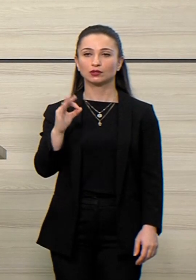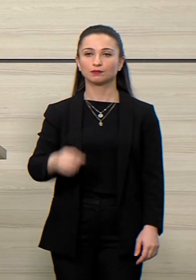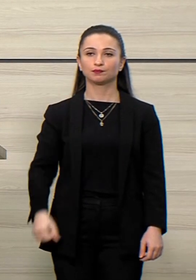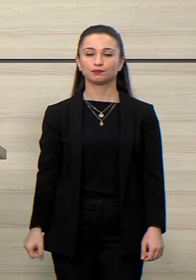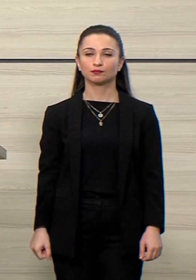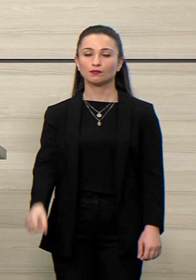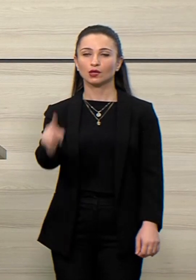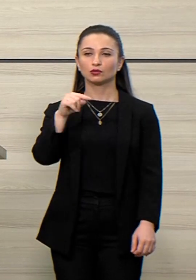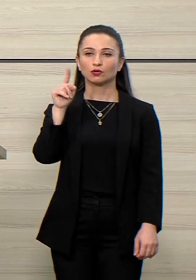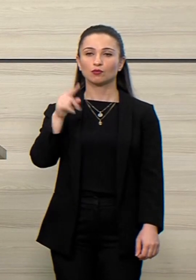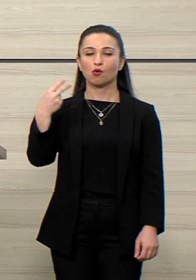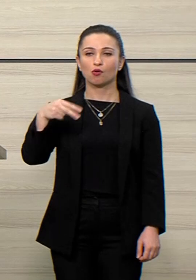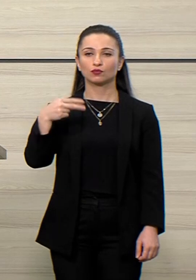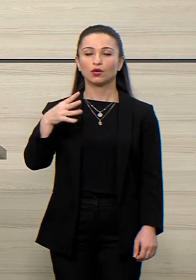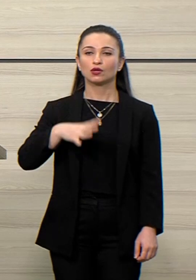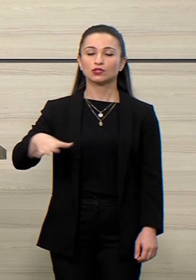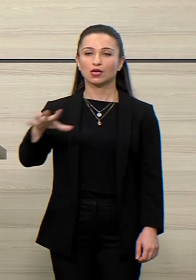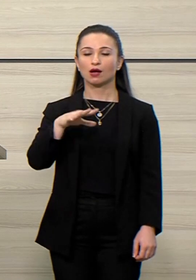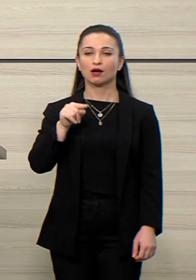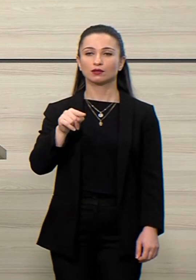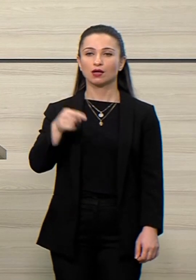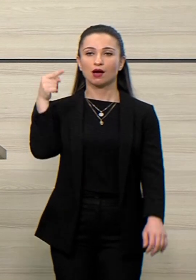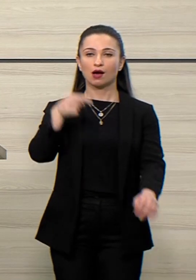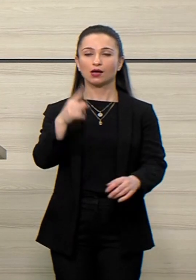0.53%. ნომერი 20 საქართველო,